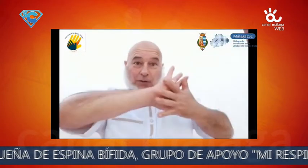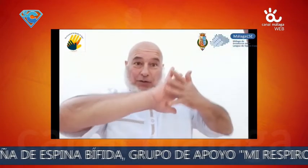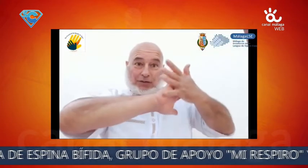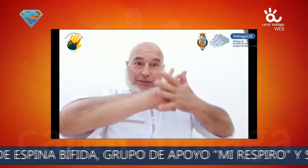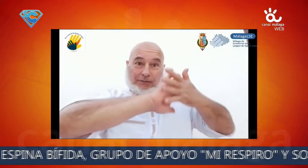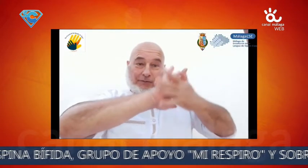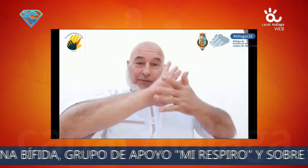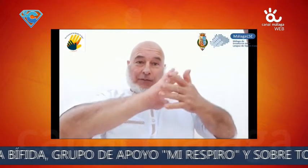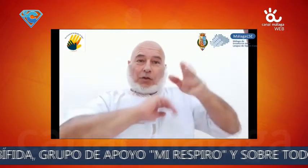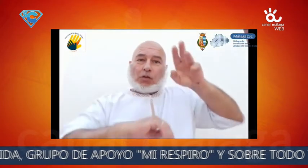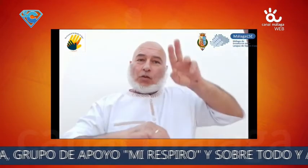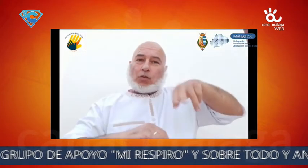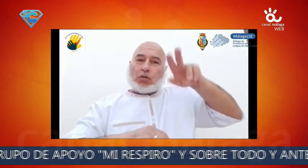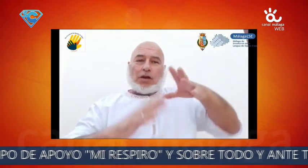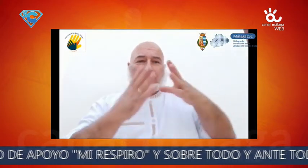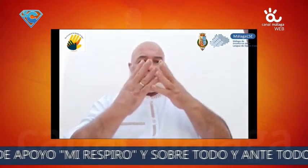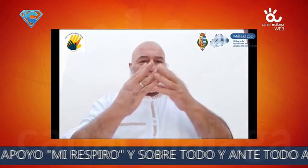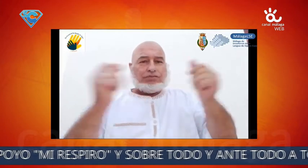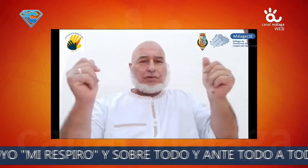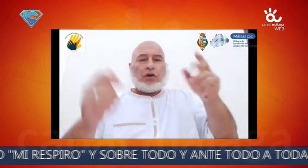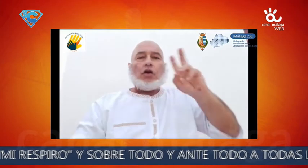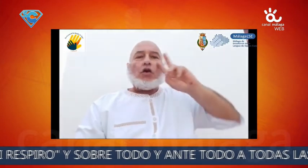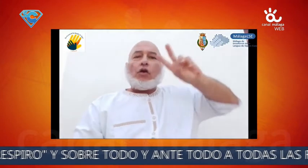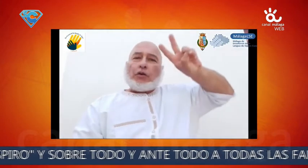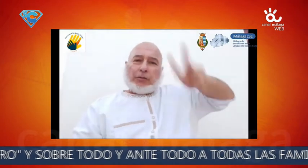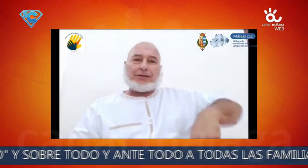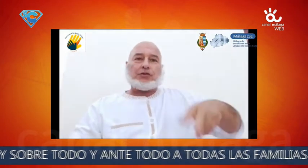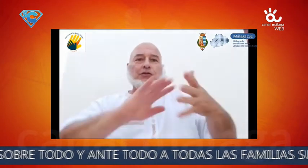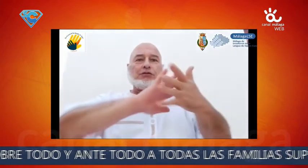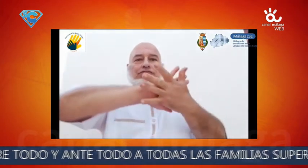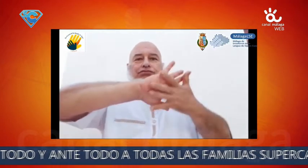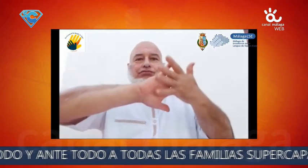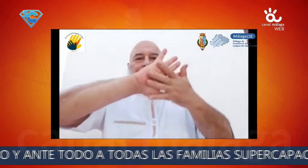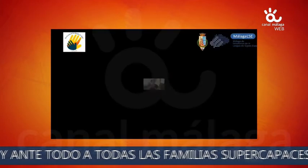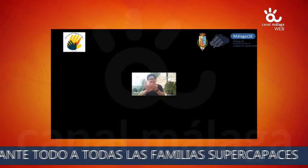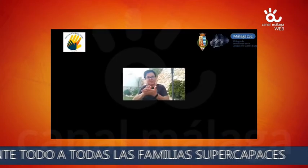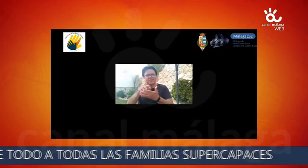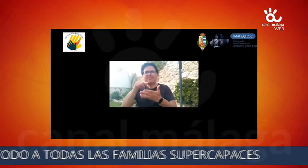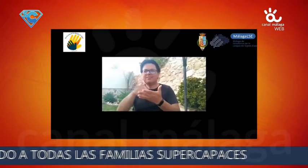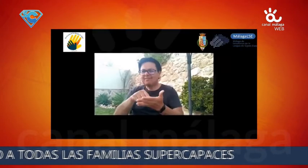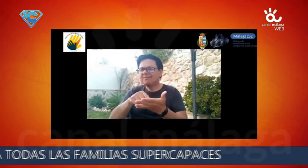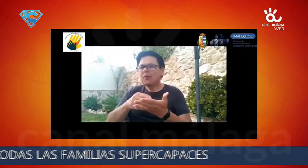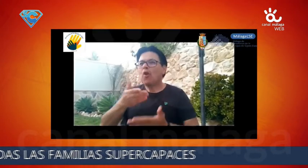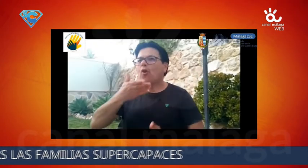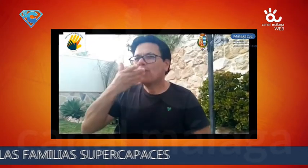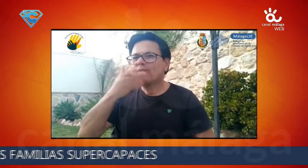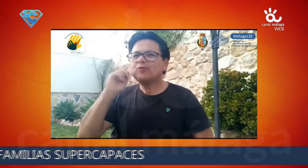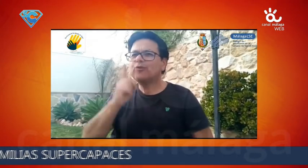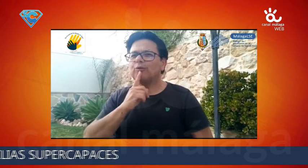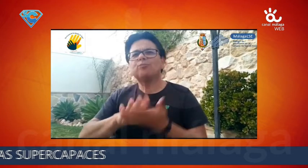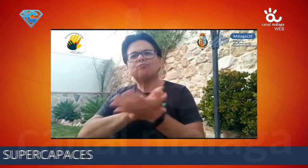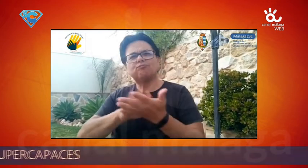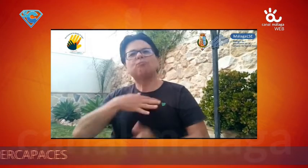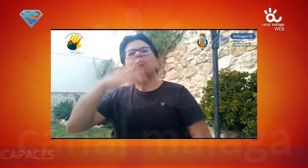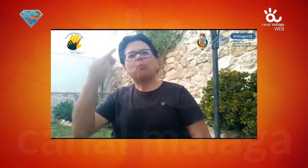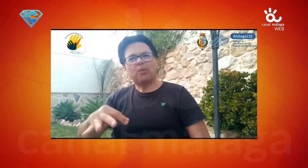Hola a todos. La lengua de signos no debe desaparecer nunca y que sea reconocida. La lengua de signos puede